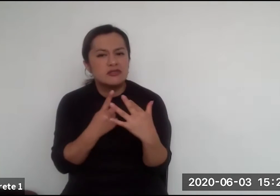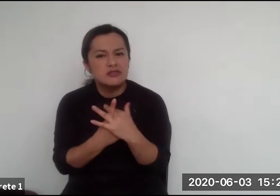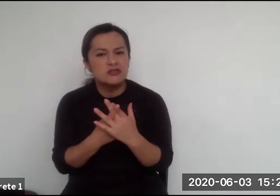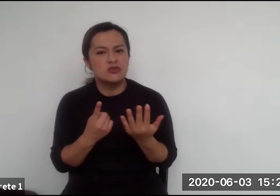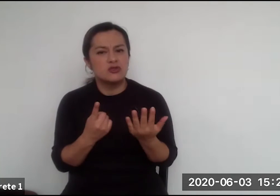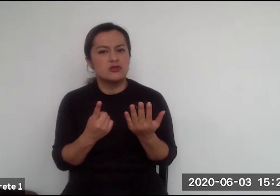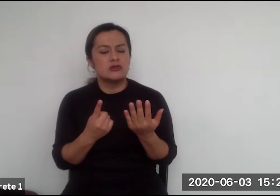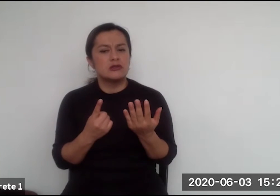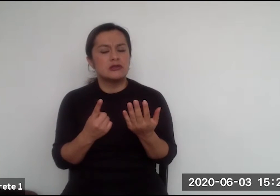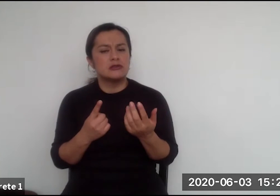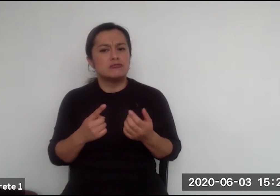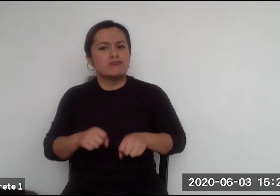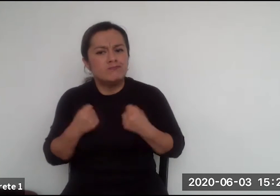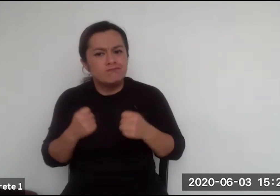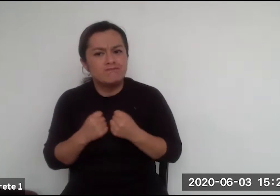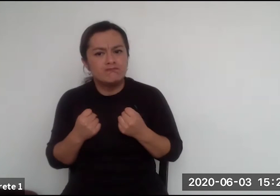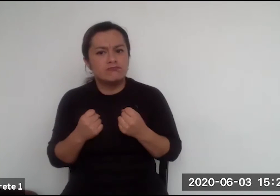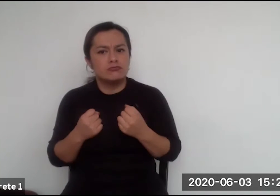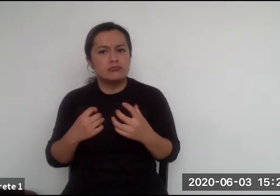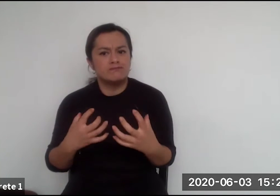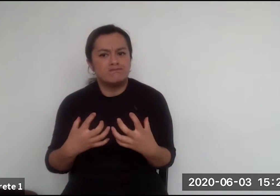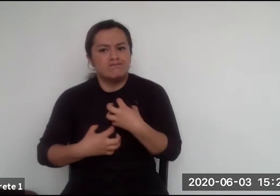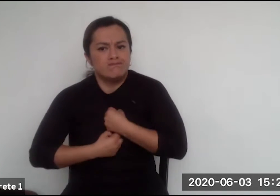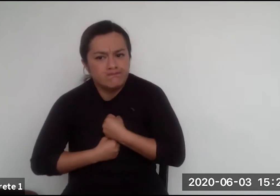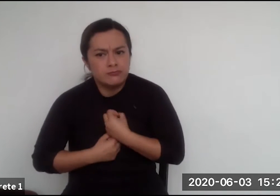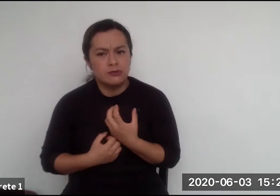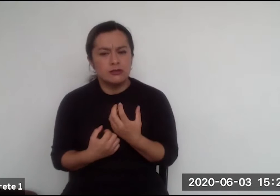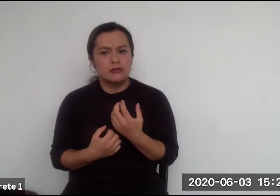tipo de projeção,